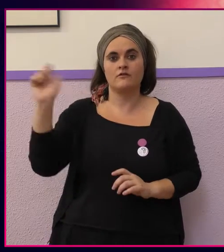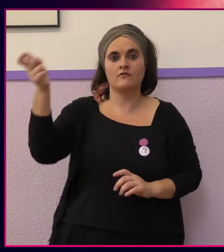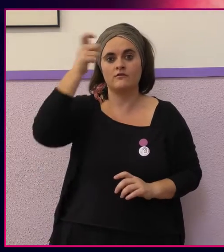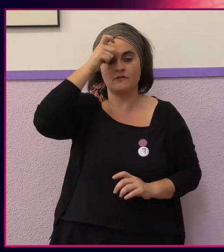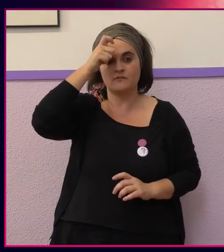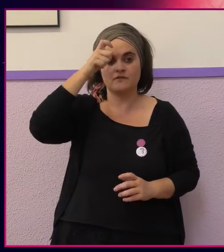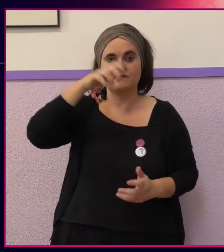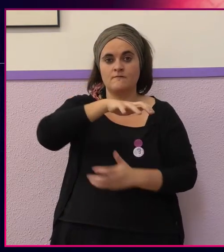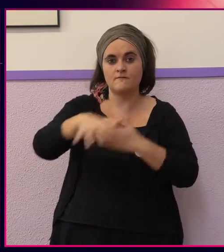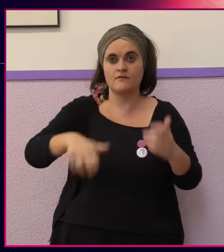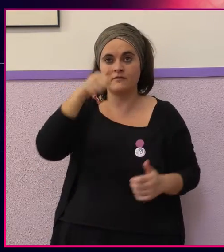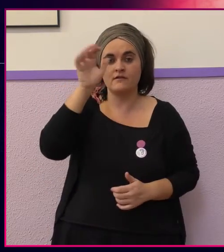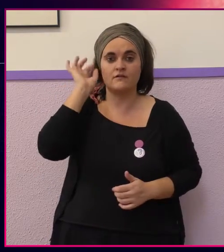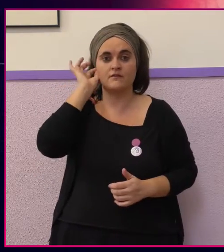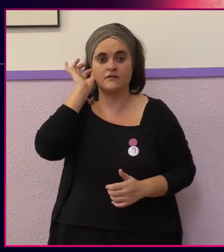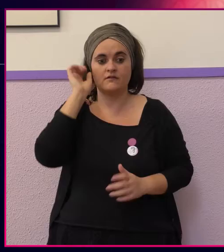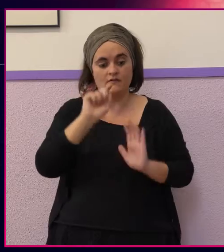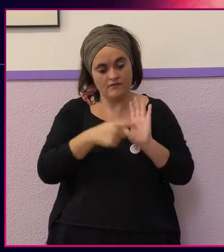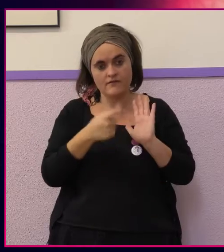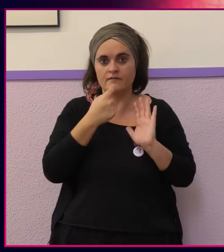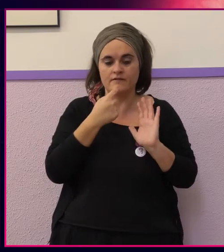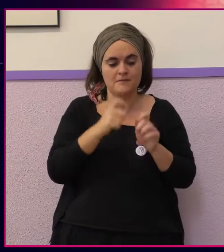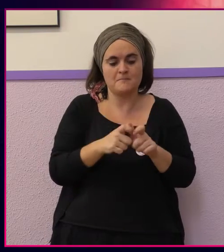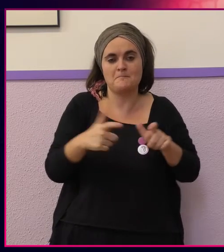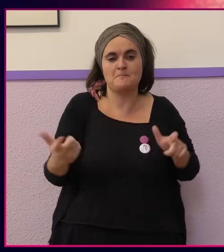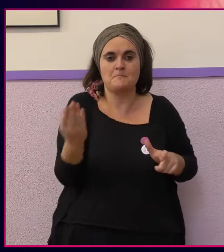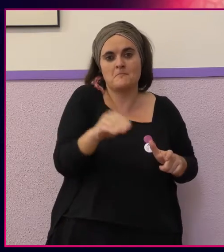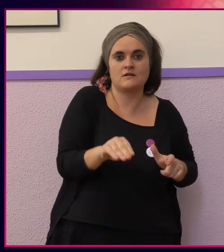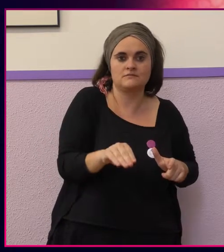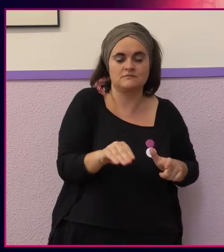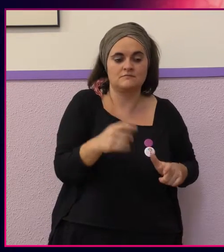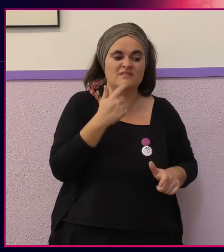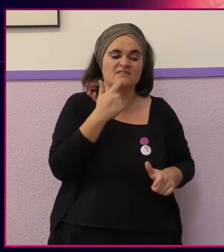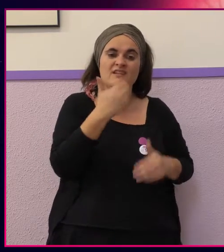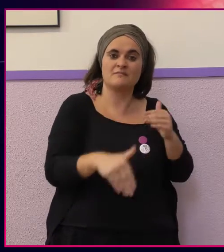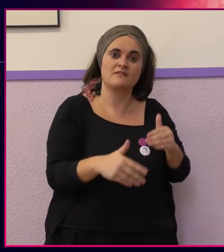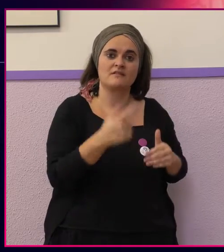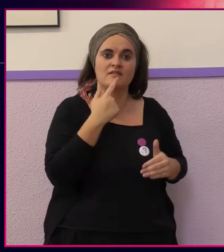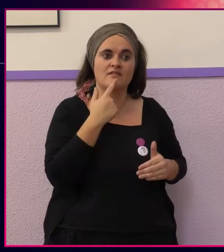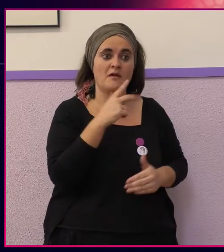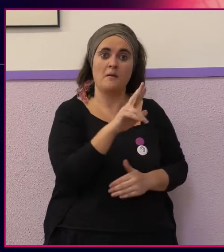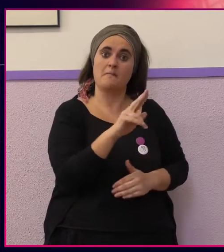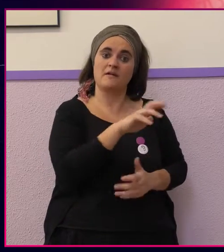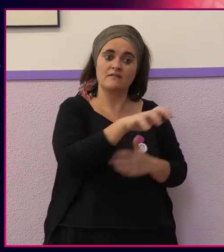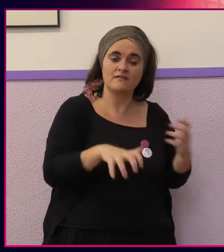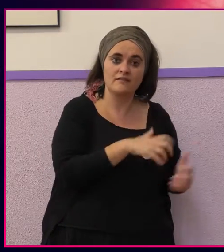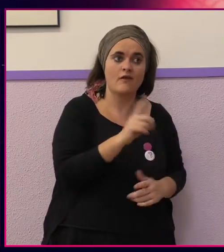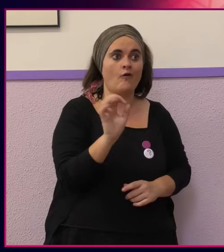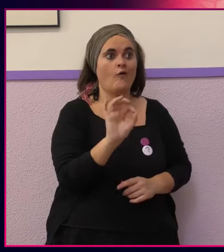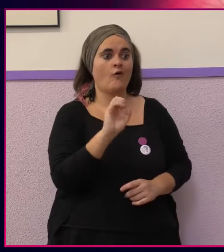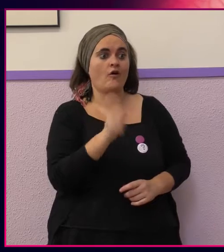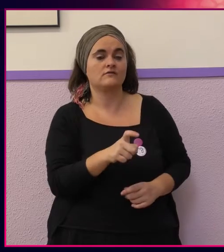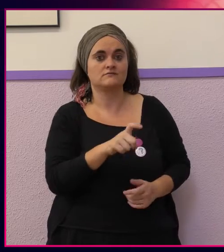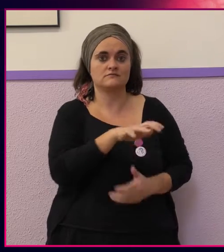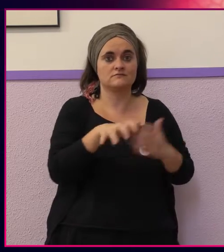recoge la legislación que se limita a la violencia que ejercen las parejas y exparejas de las mujeres y